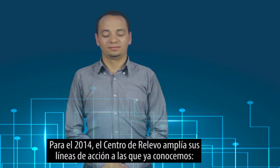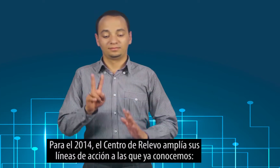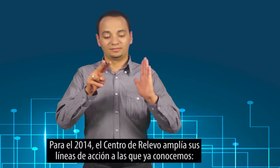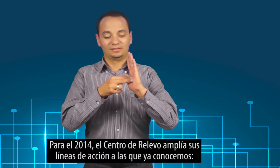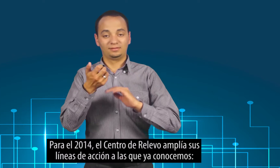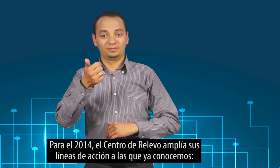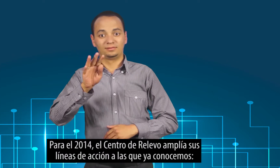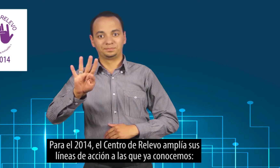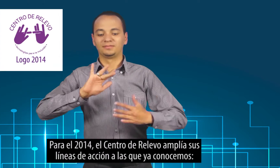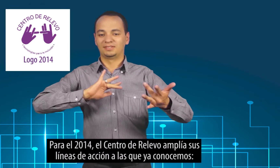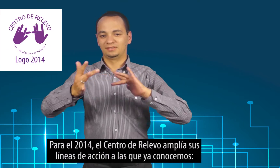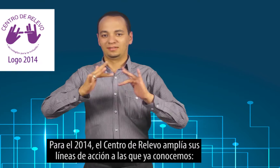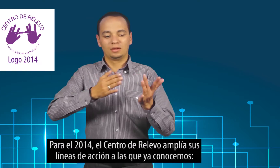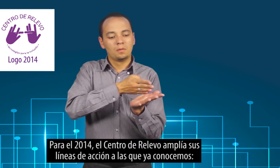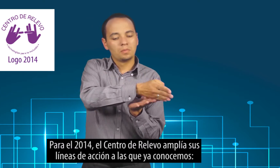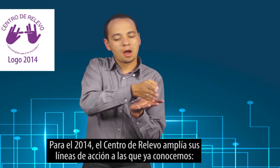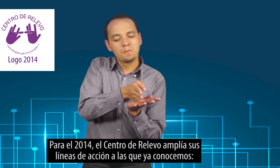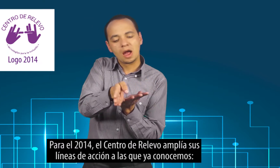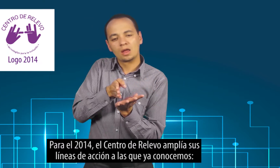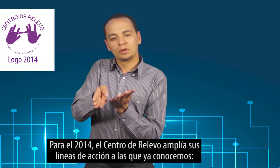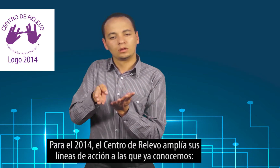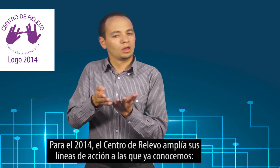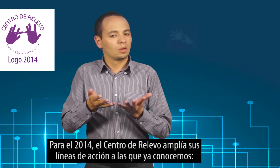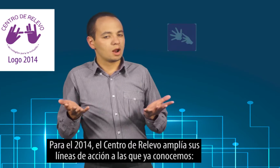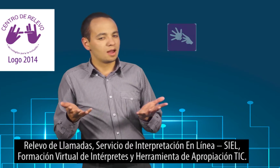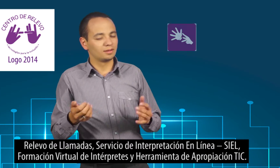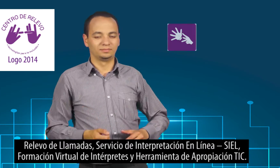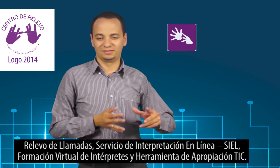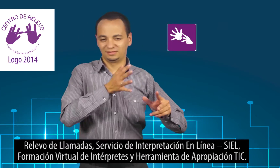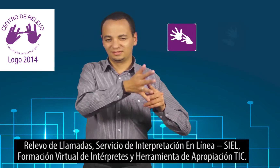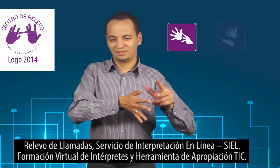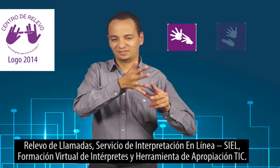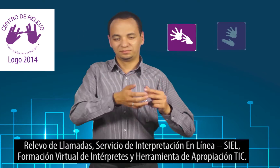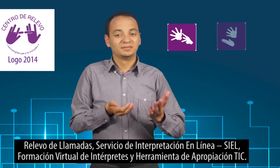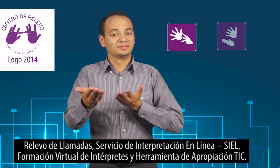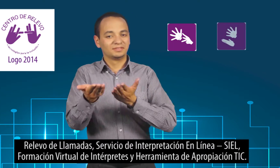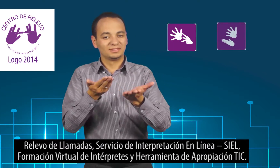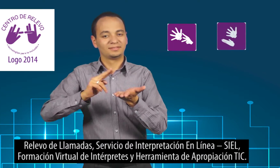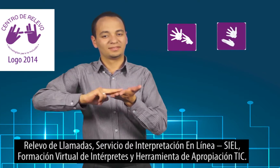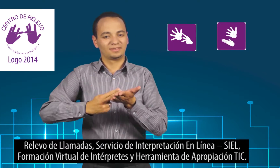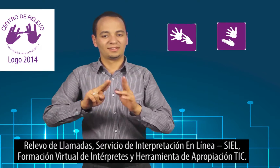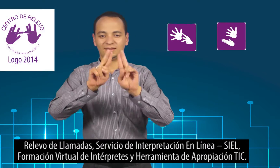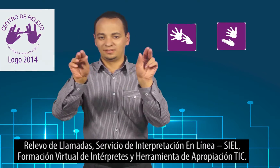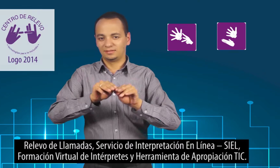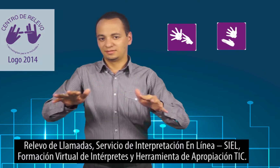Para el 2014, el Centro de Relevo amplía sus líneas de acción a las que ya conocemos: relevo de llamadas, servicio de interpretación en línea